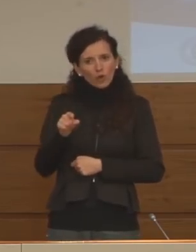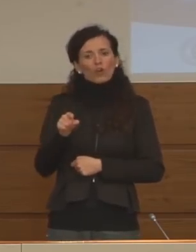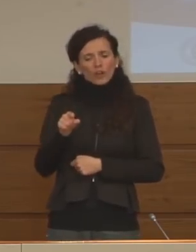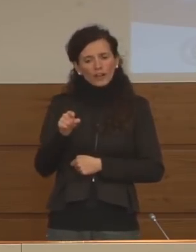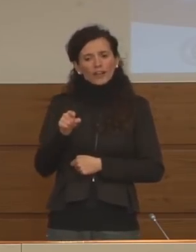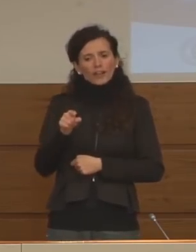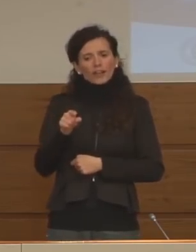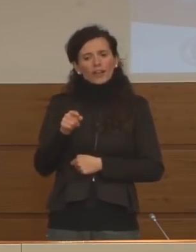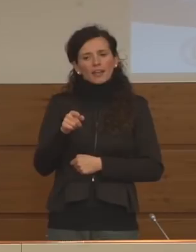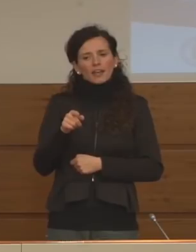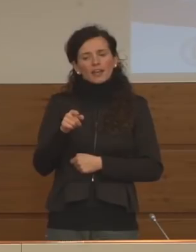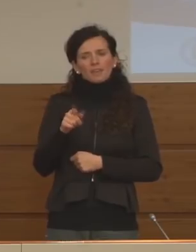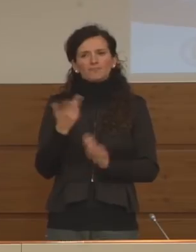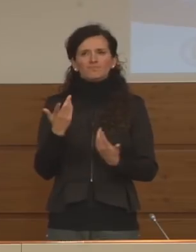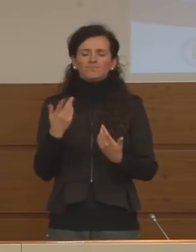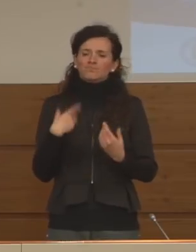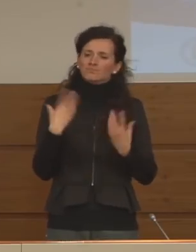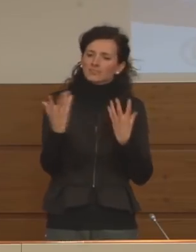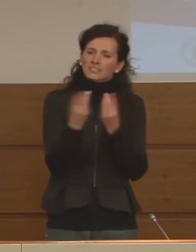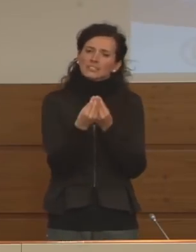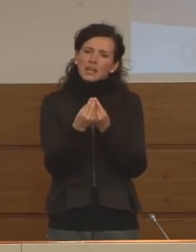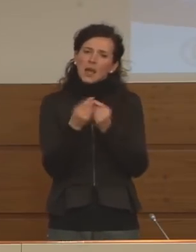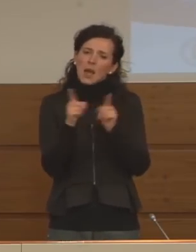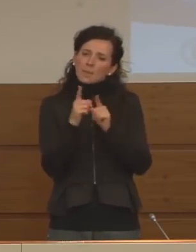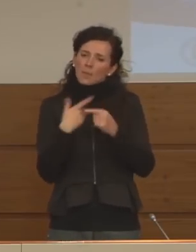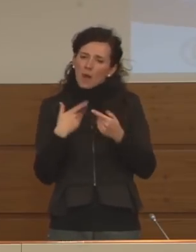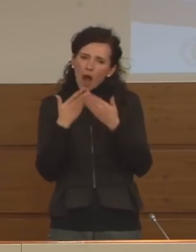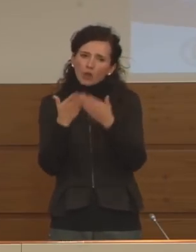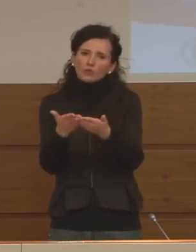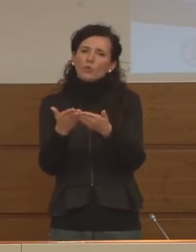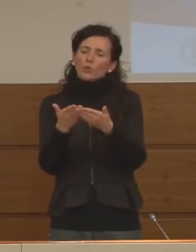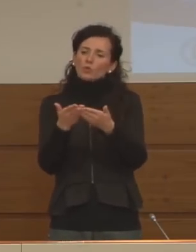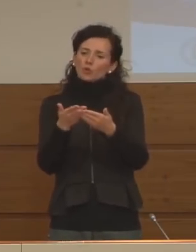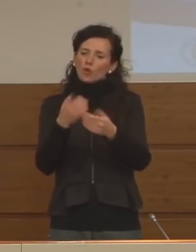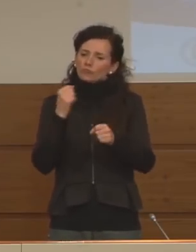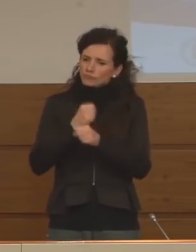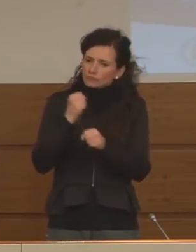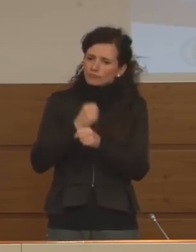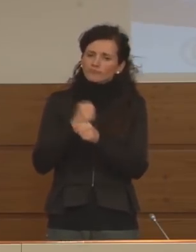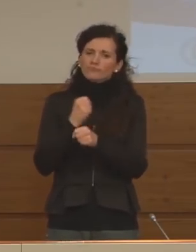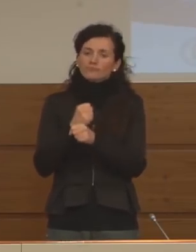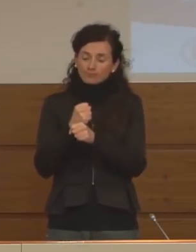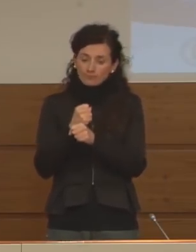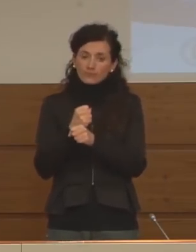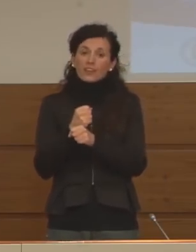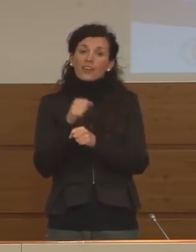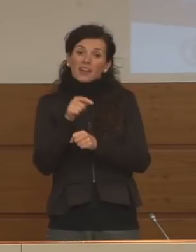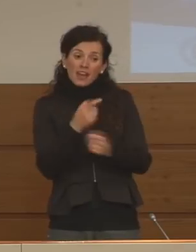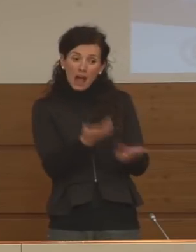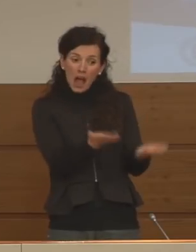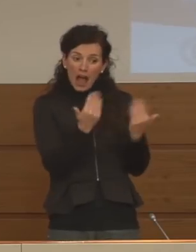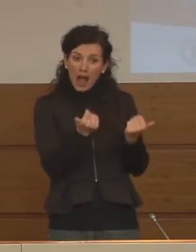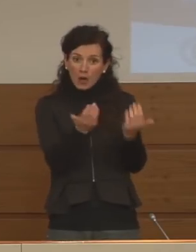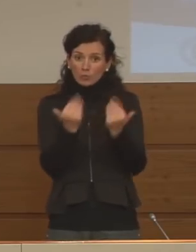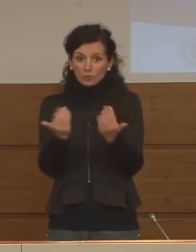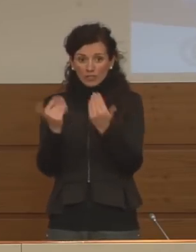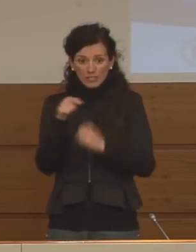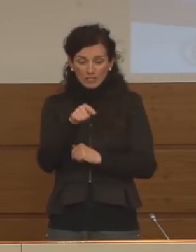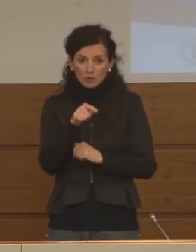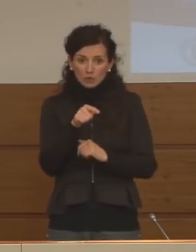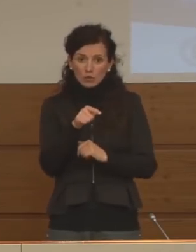in qualche misura di sussidarietà gli acquisti che vengono effettuati